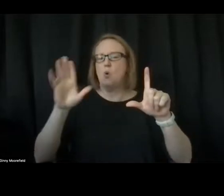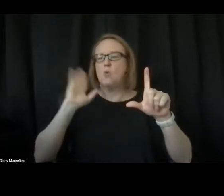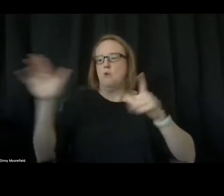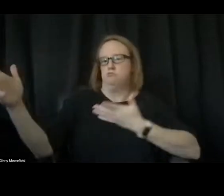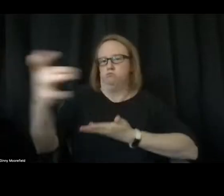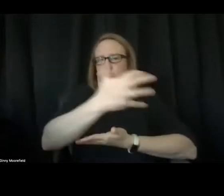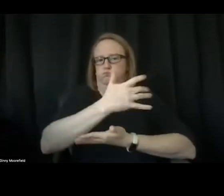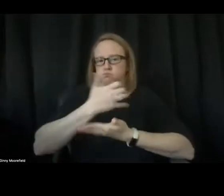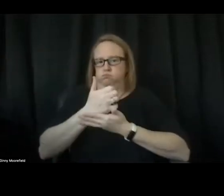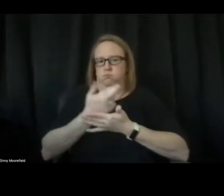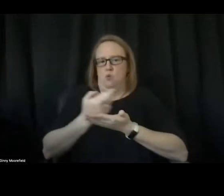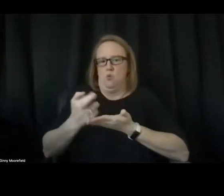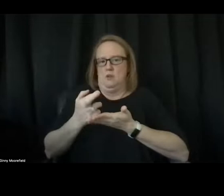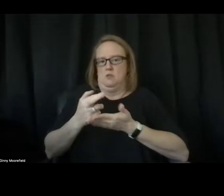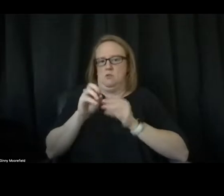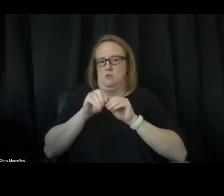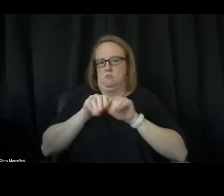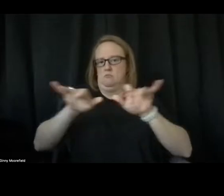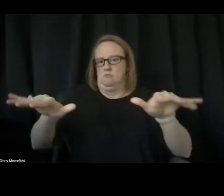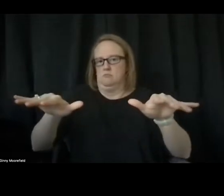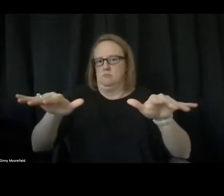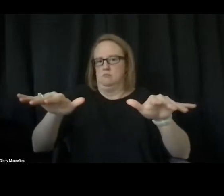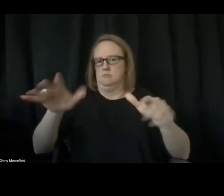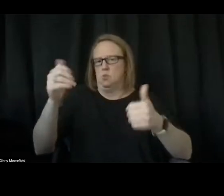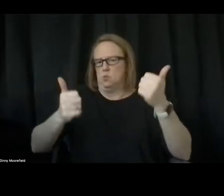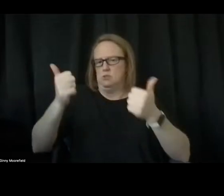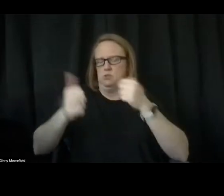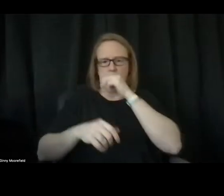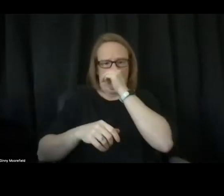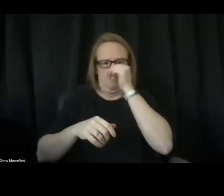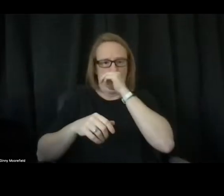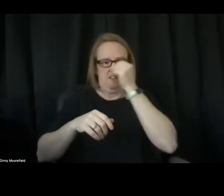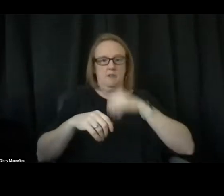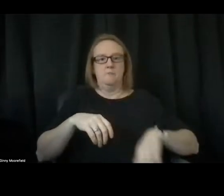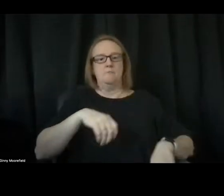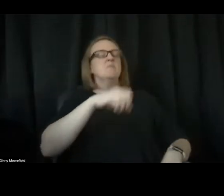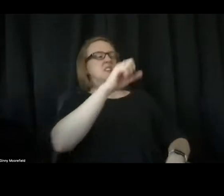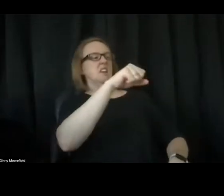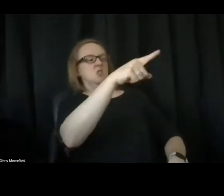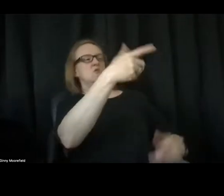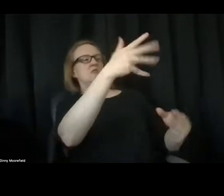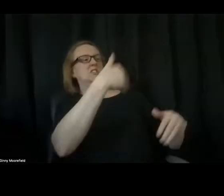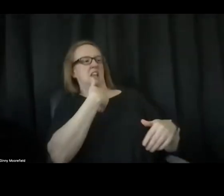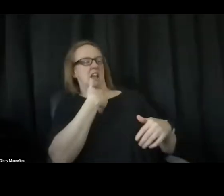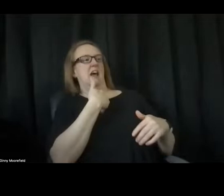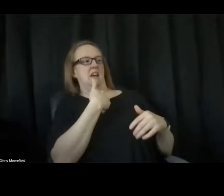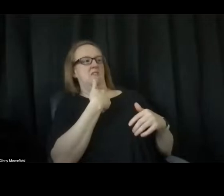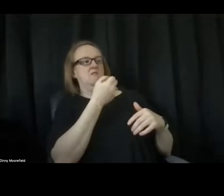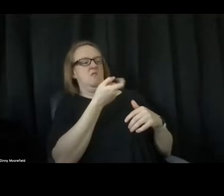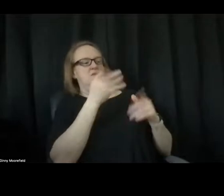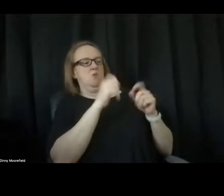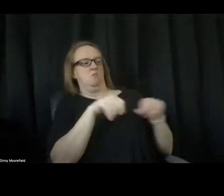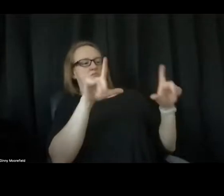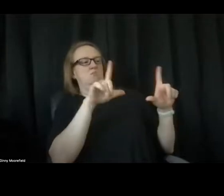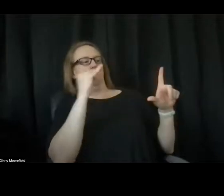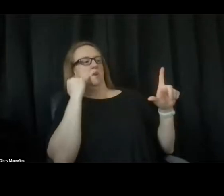o algo más o Melissa vamos a poner los recursos juntos en un correo y lo vamos a enviar si tenemos un par